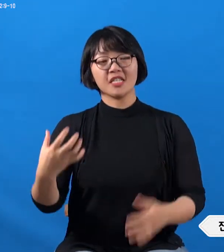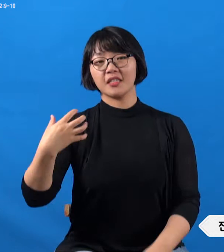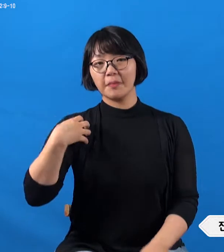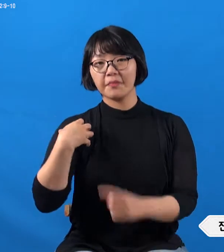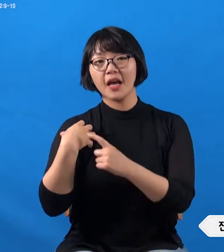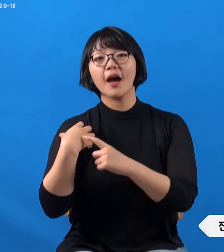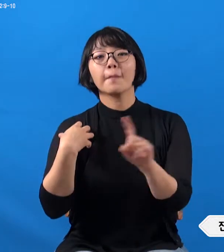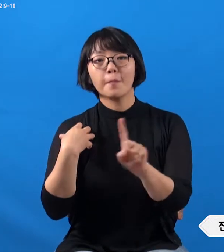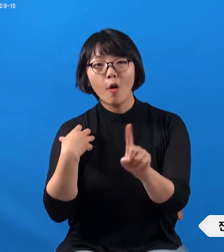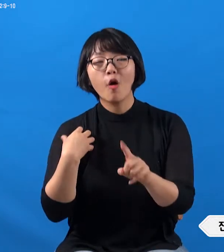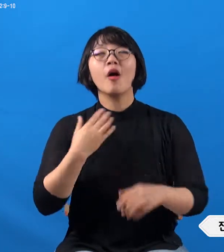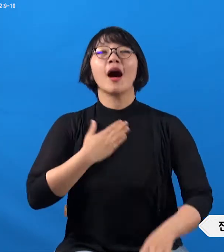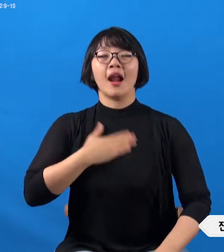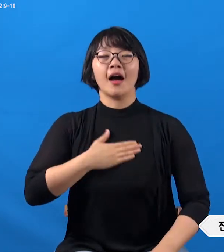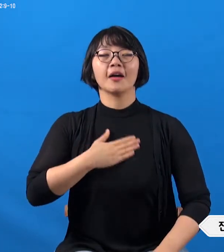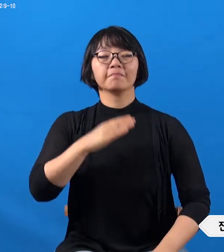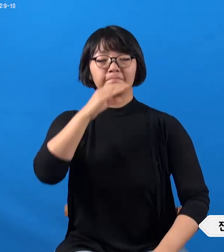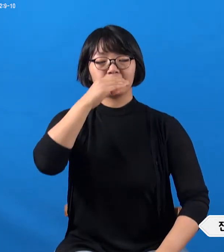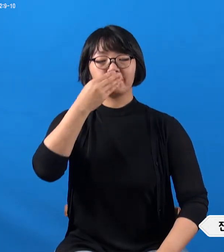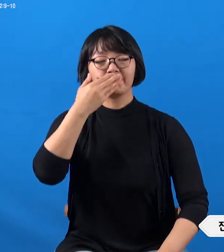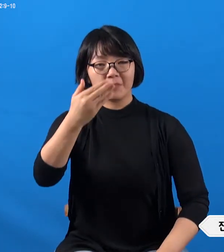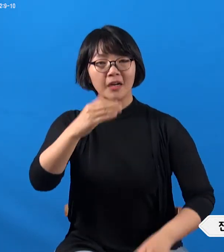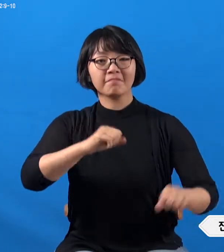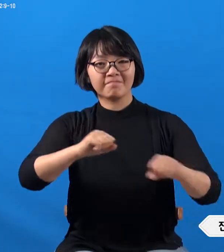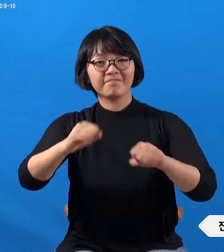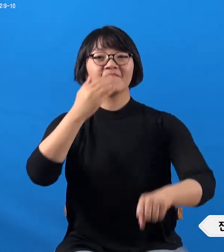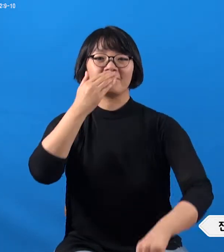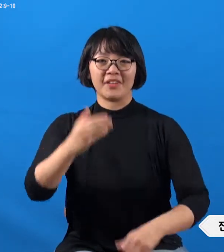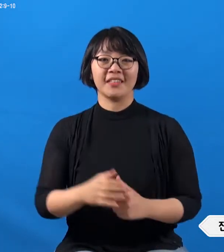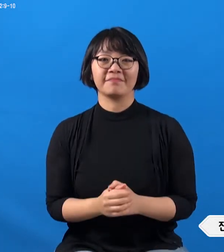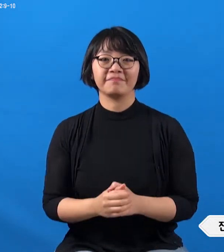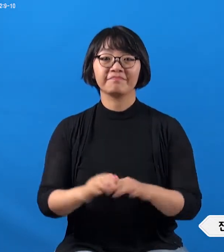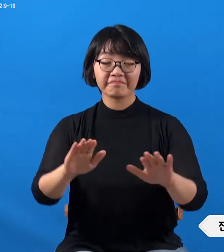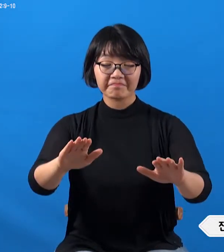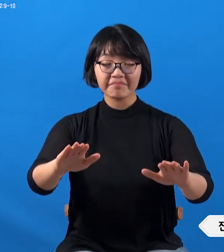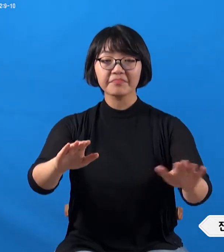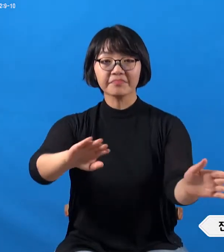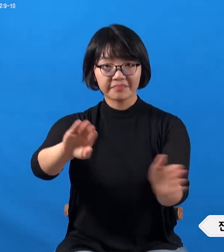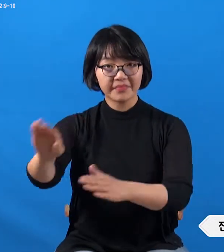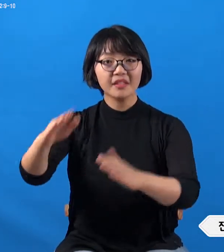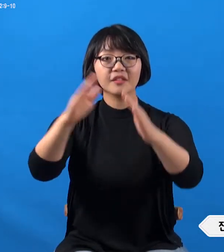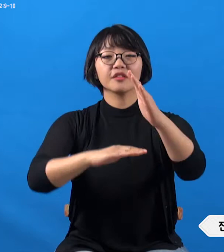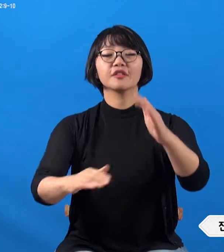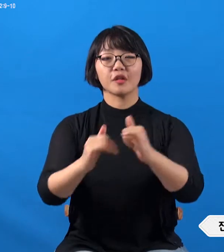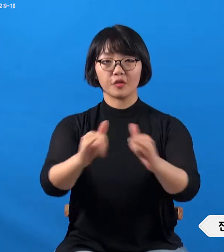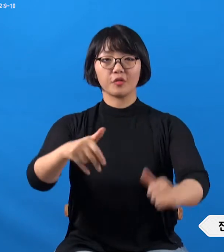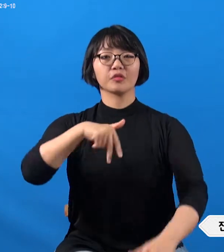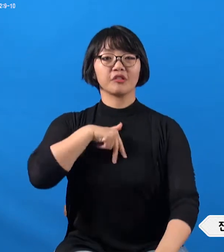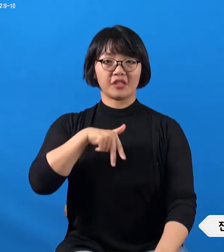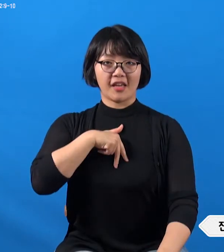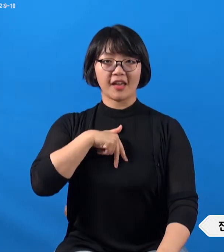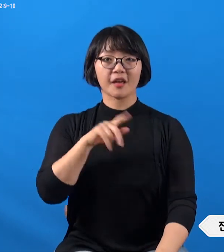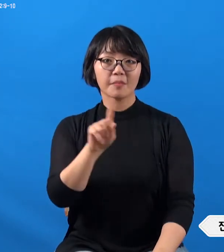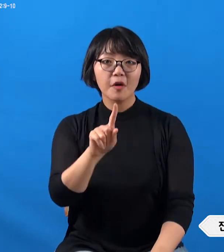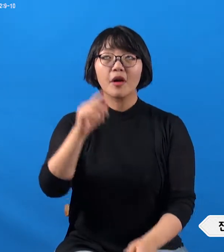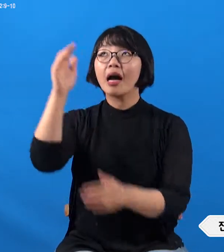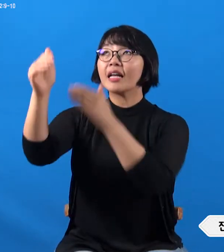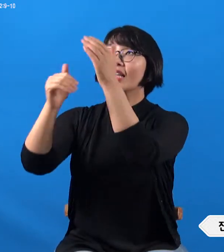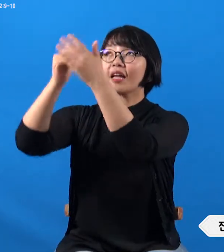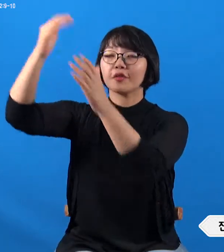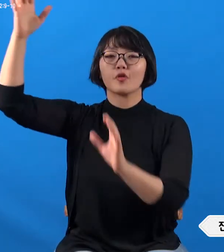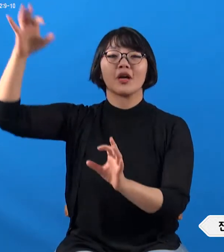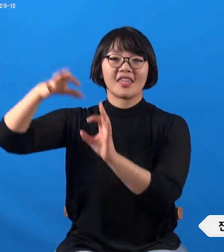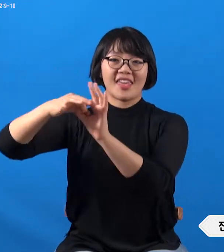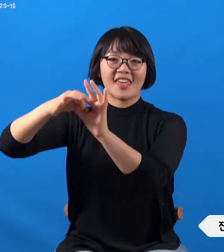우리는 제대로 할 수 있기 때문입니다. 성도의 삶의 정체성은 하나님과의 관계